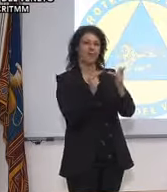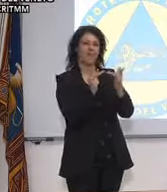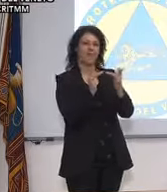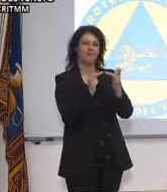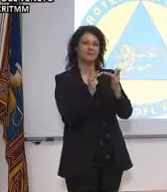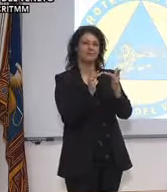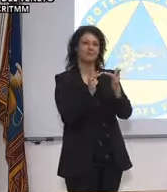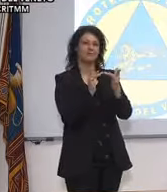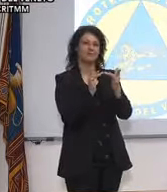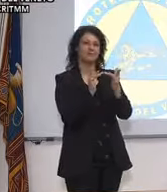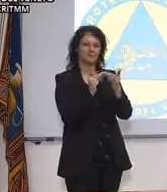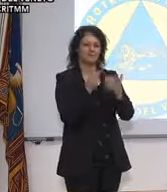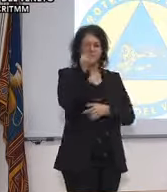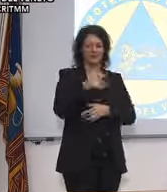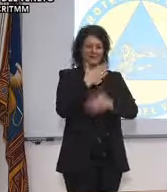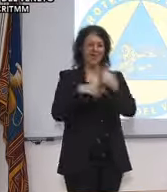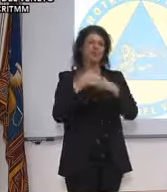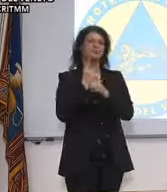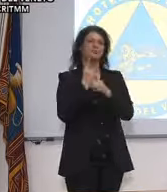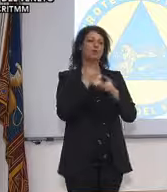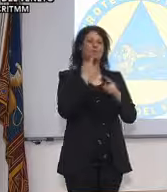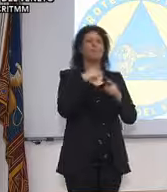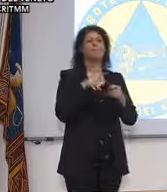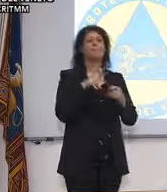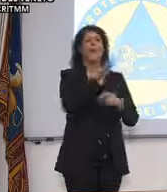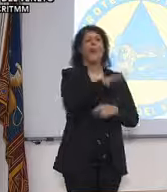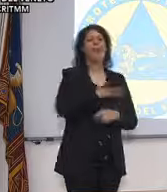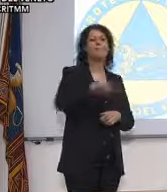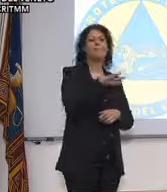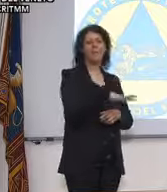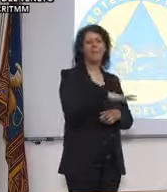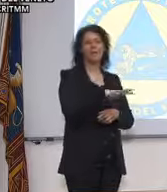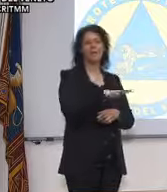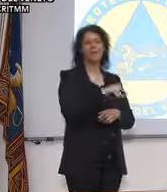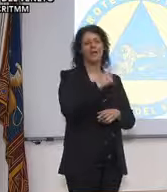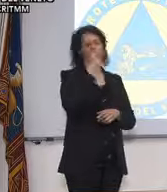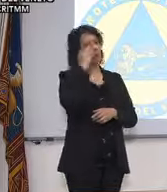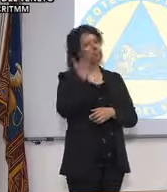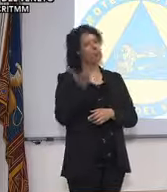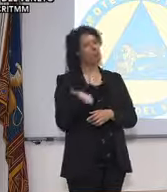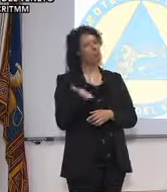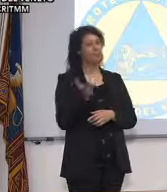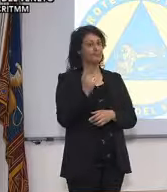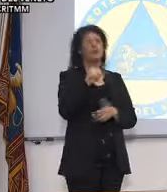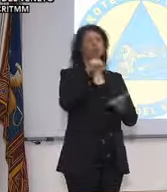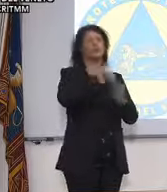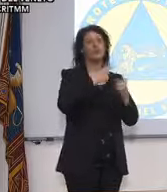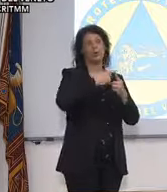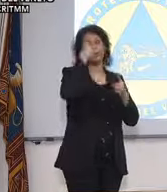trovare anche l'ambiente familiare, e il centro diurno è un ambiente familiare.